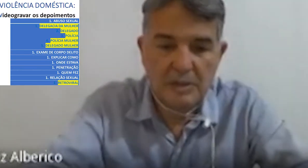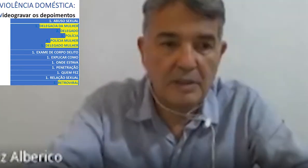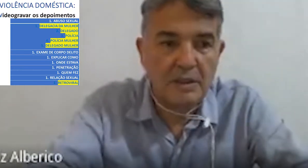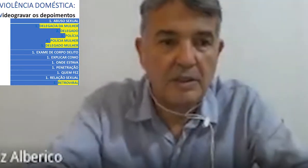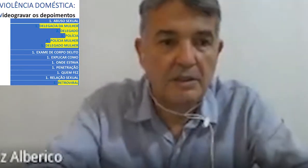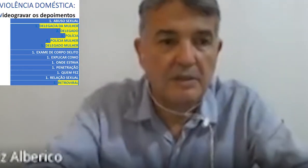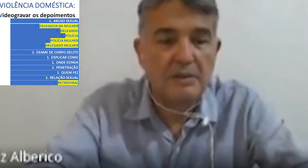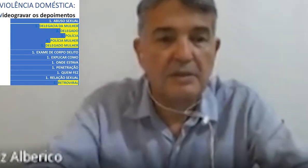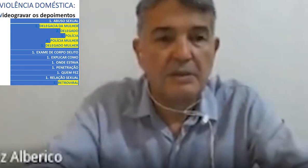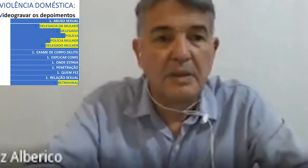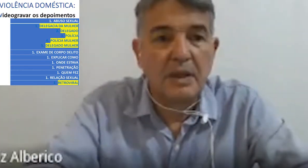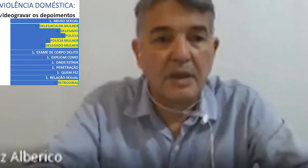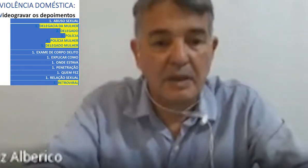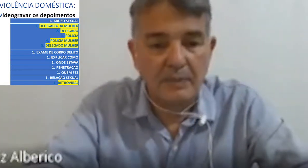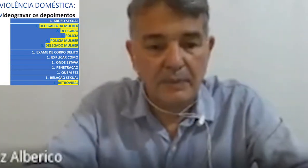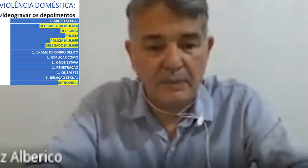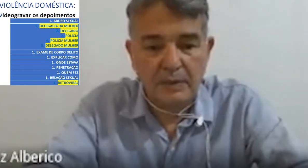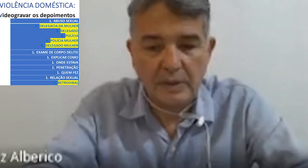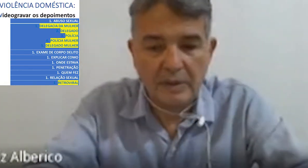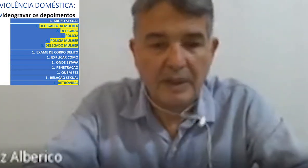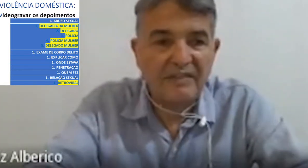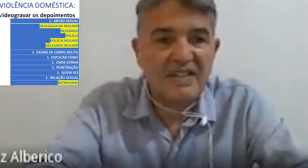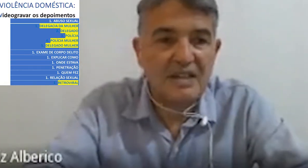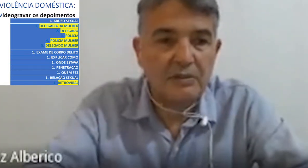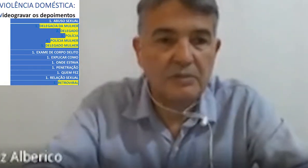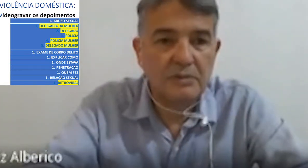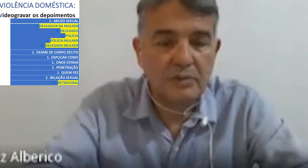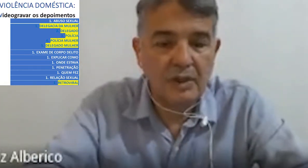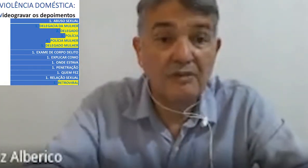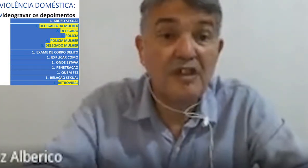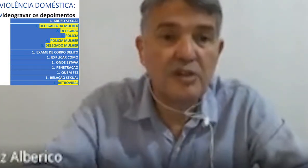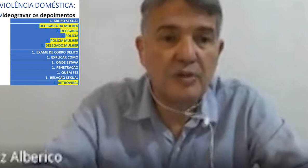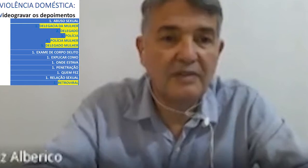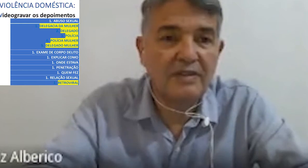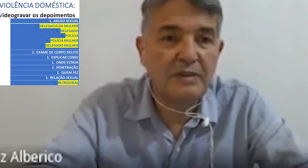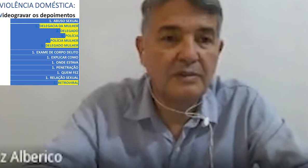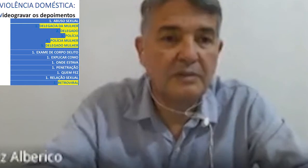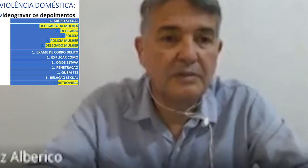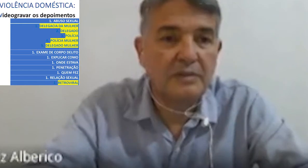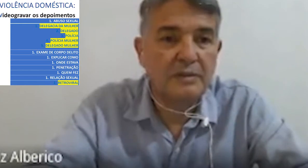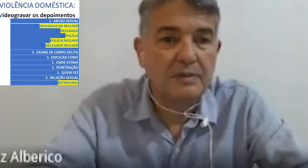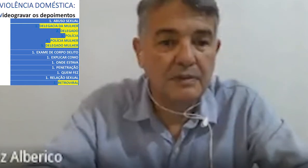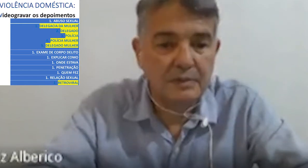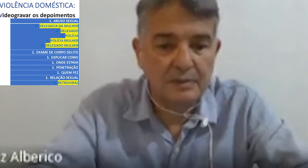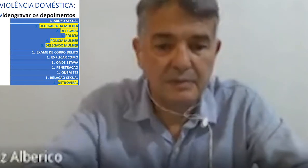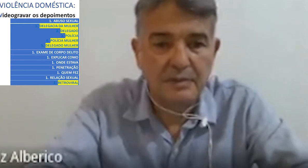importância a gravação, a videogravação.